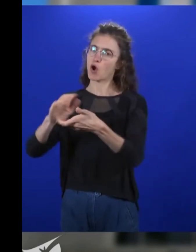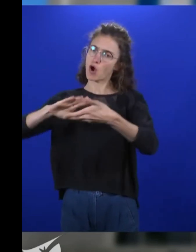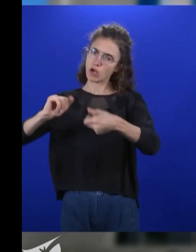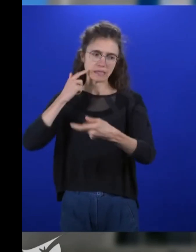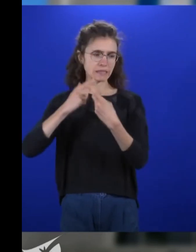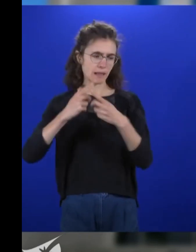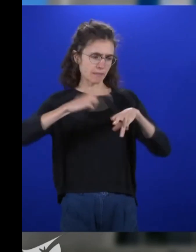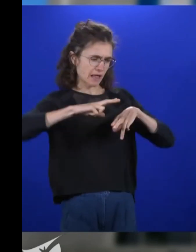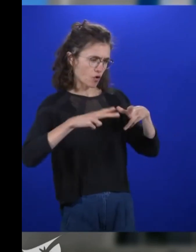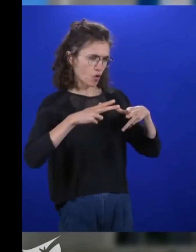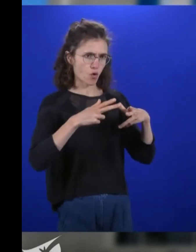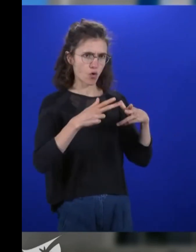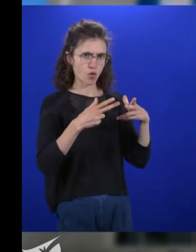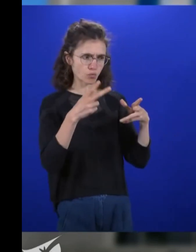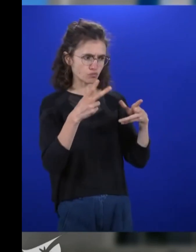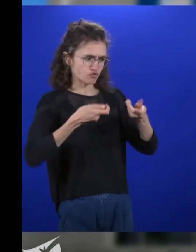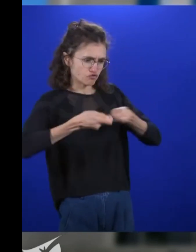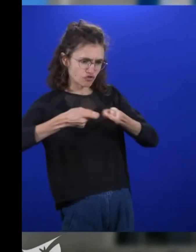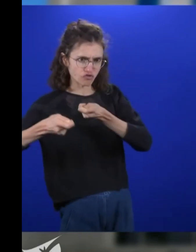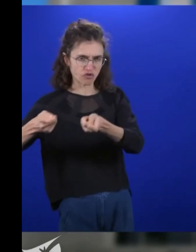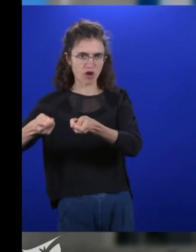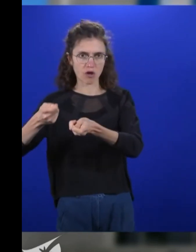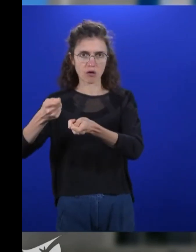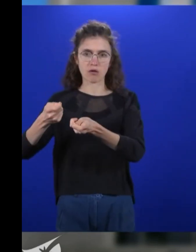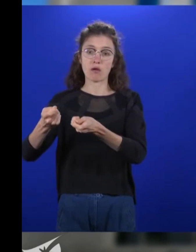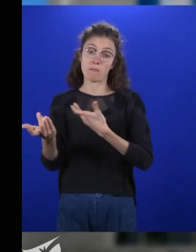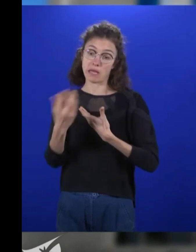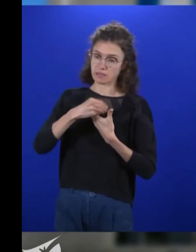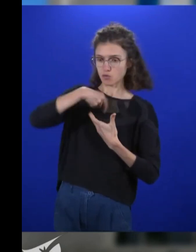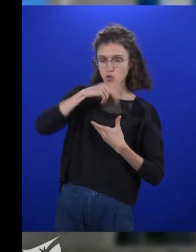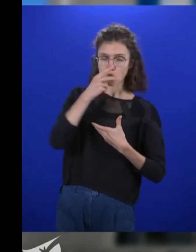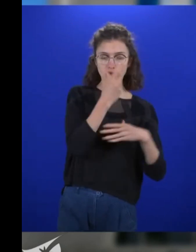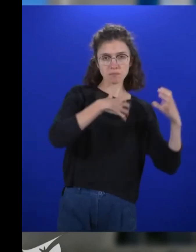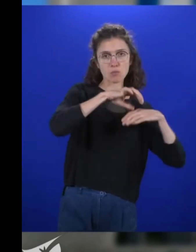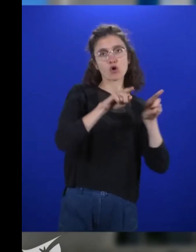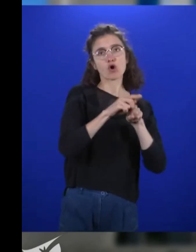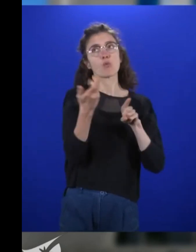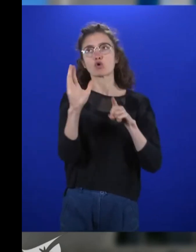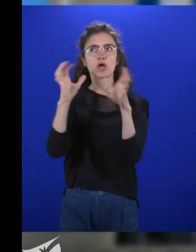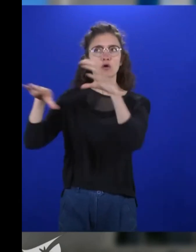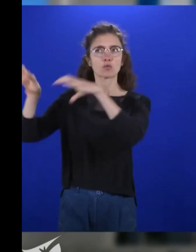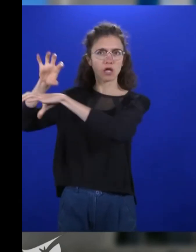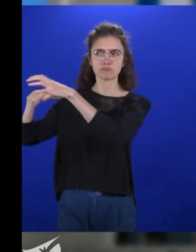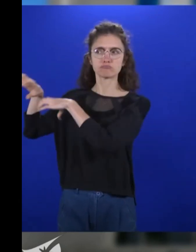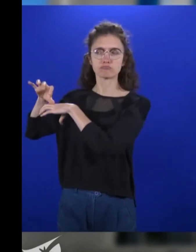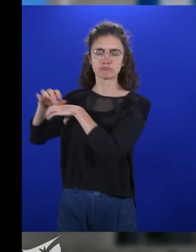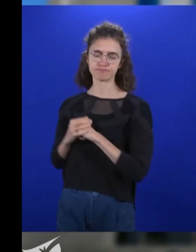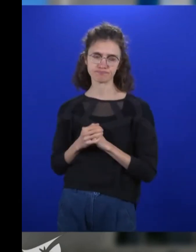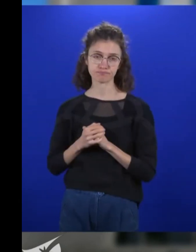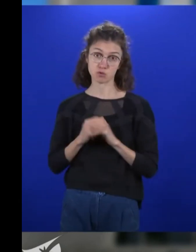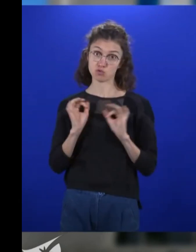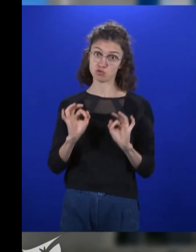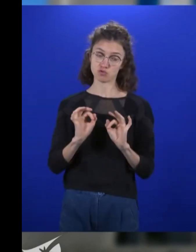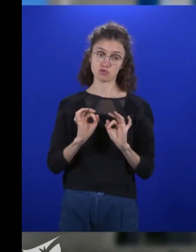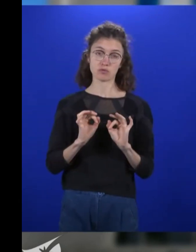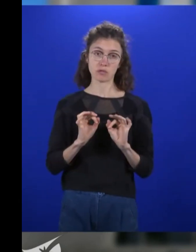notre métropole, comme pour les intercommunalités Sèvres et Loire et Clisson, Sèvres et Maine-Agglo. En effet, l'établissement public